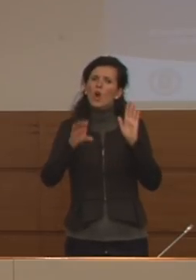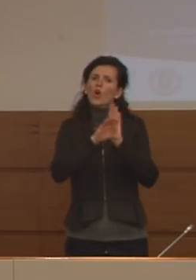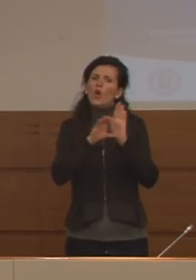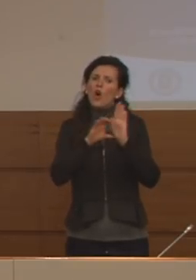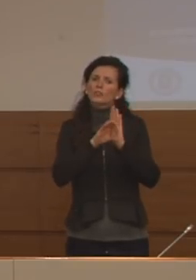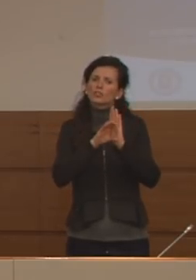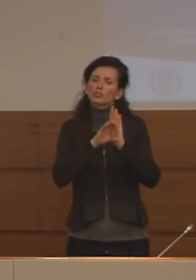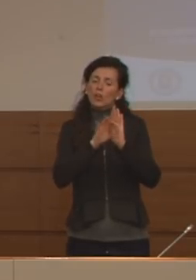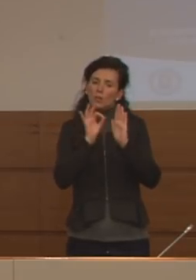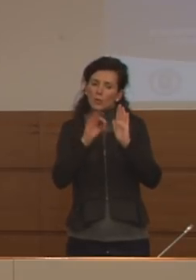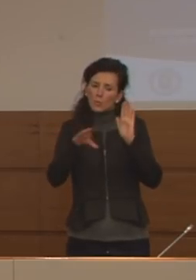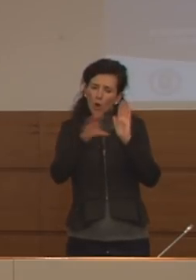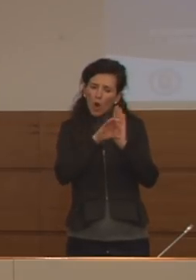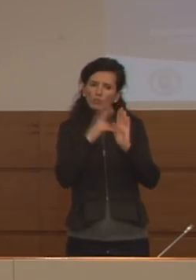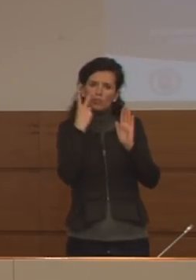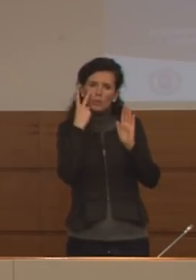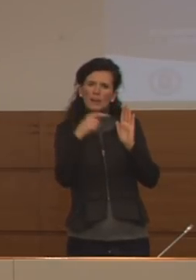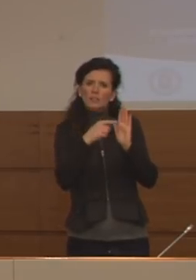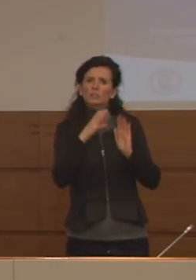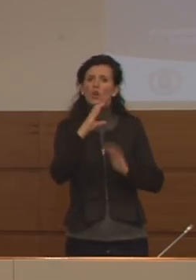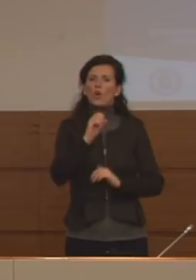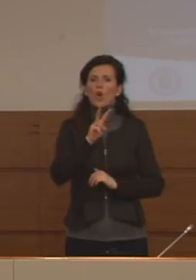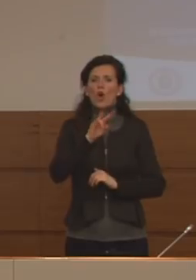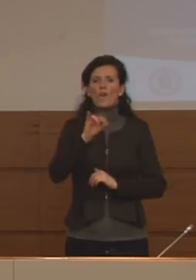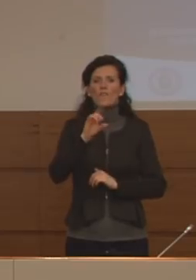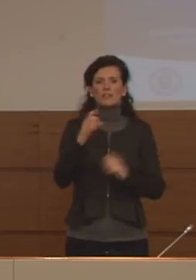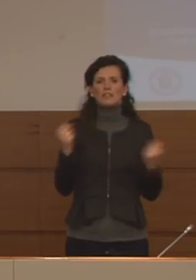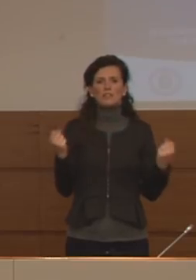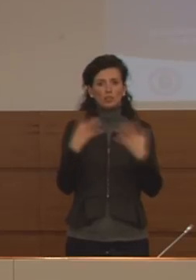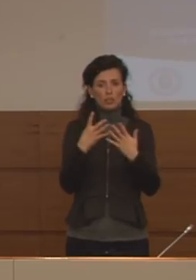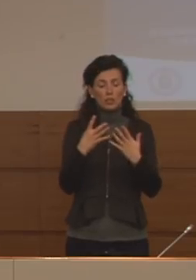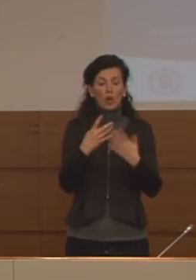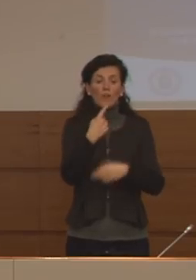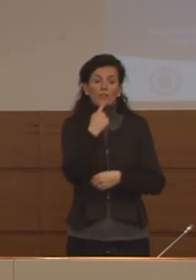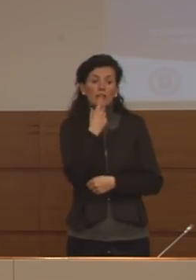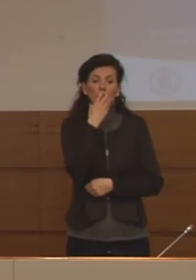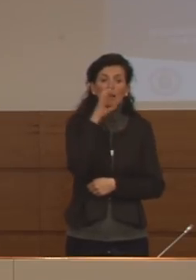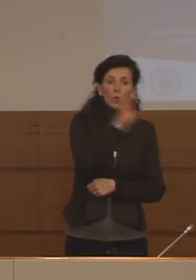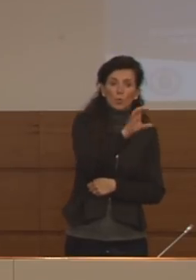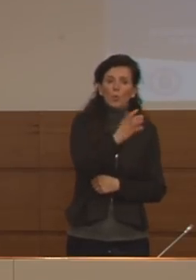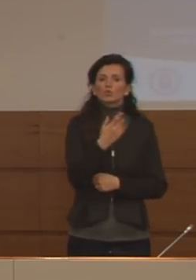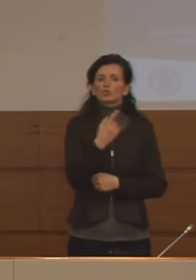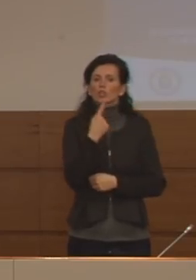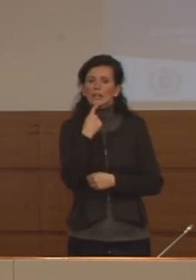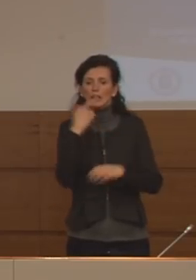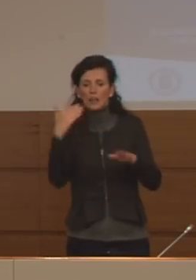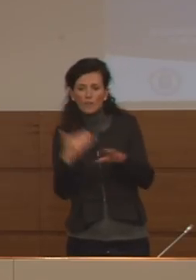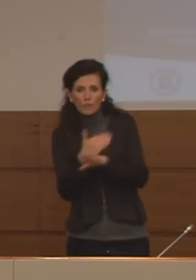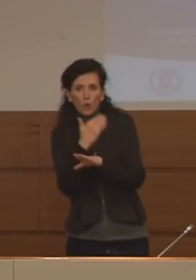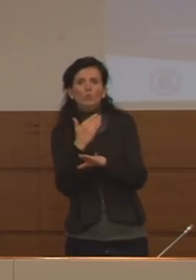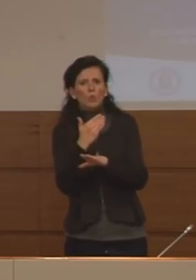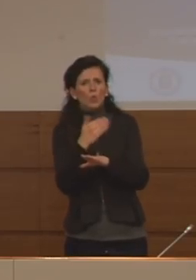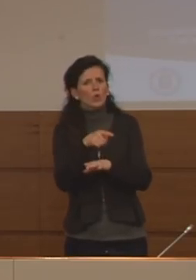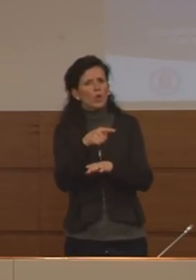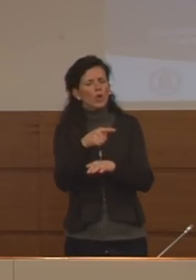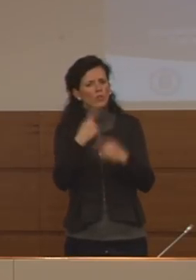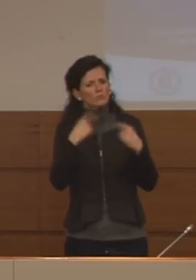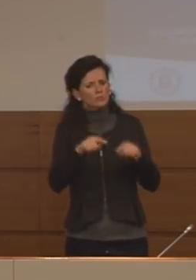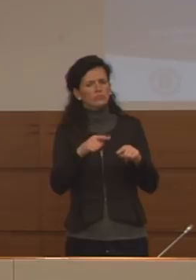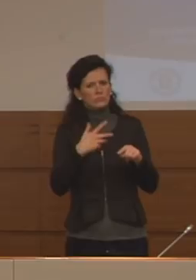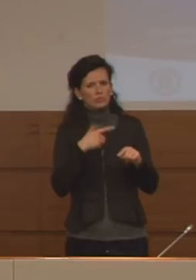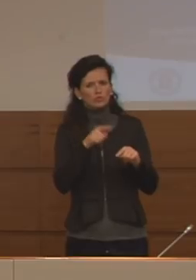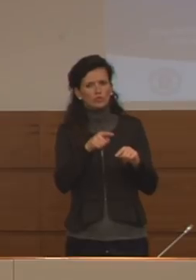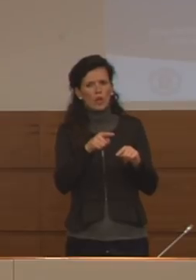covip 19 quindi su tutte le denunce infortunio che vengono attivate e in alcune soprattutto